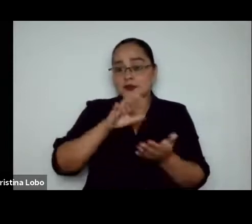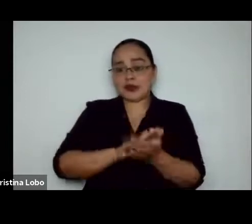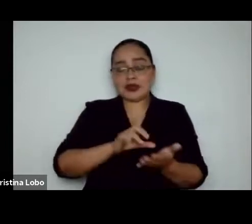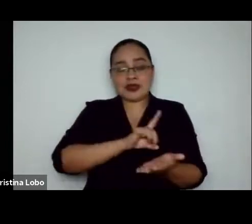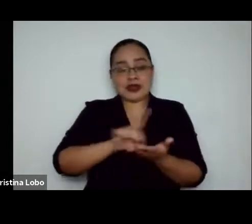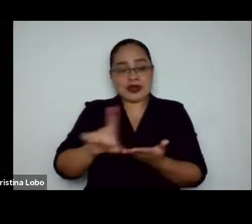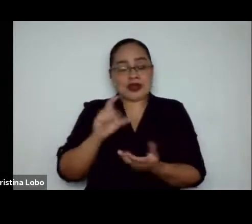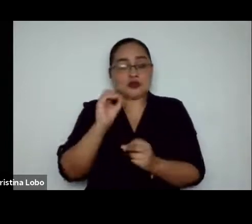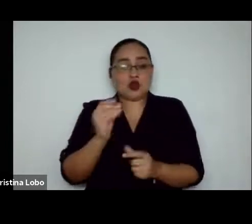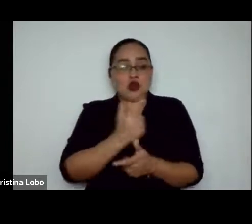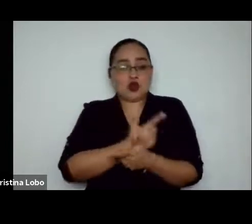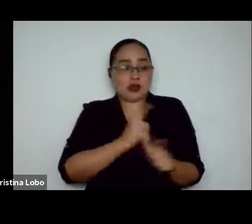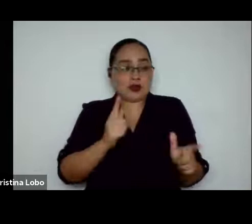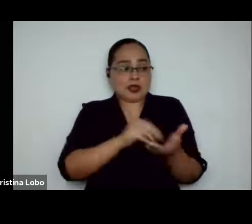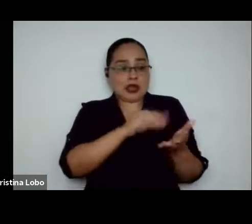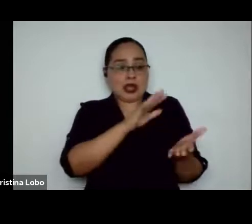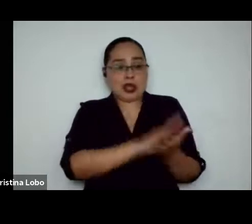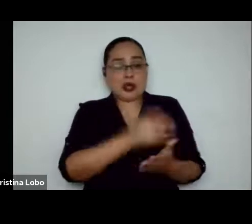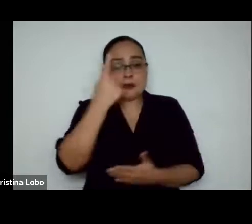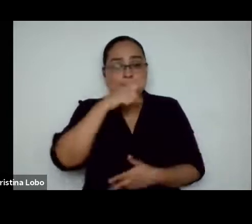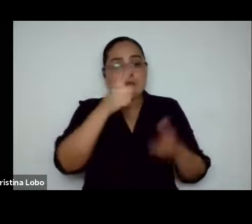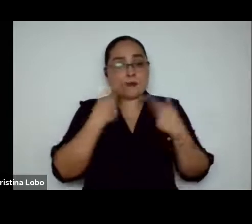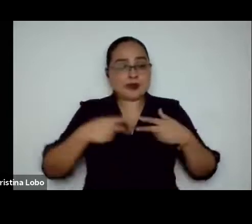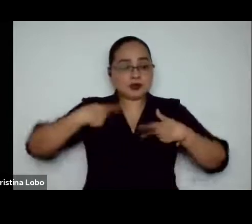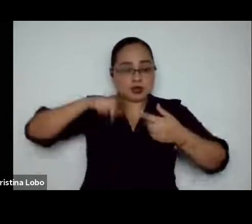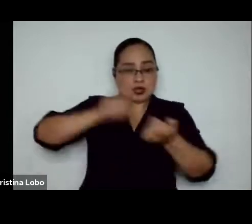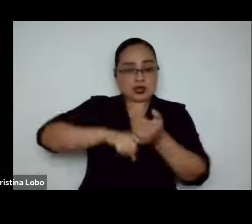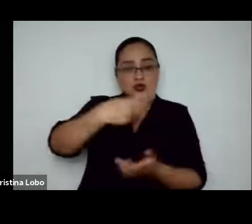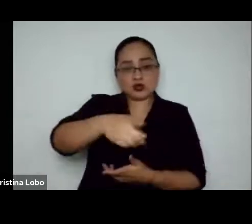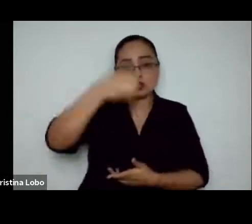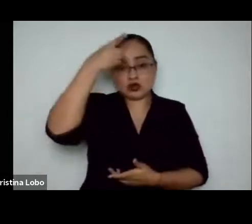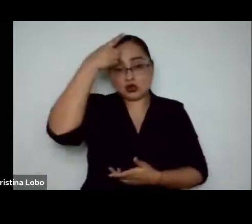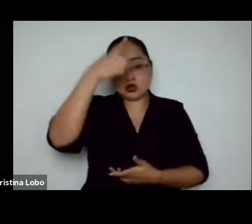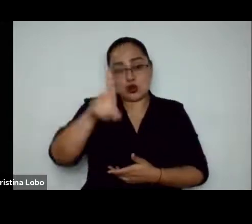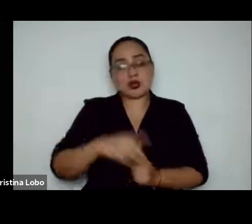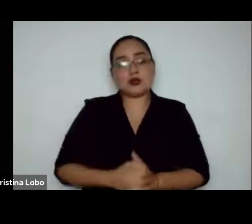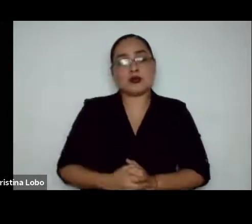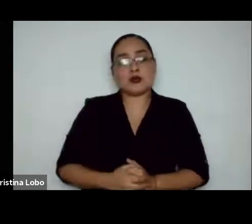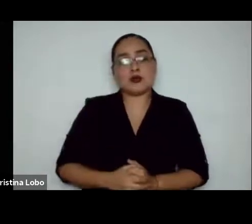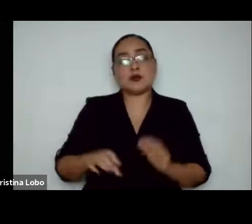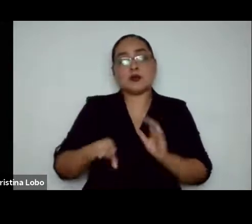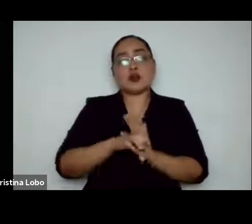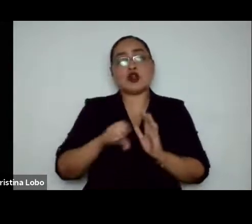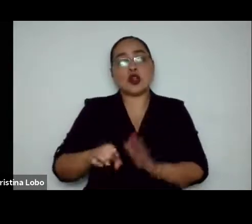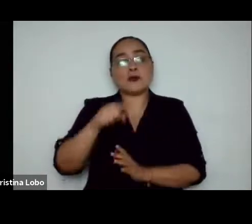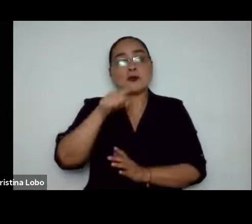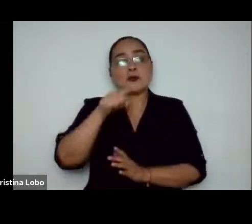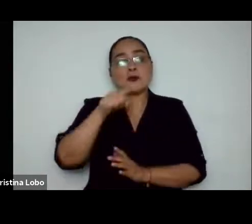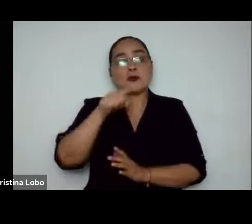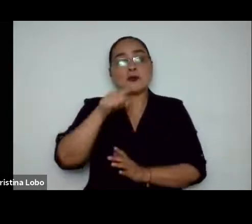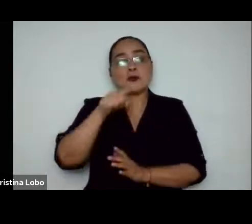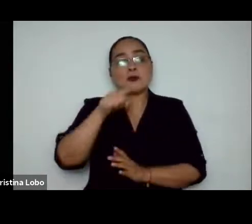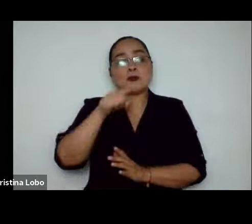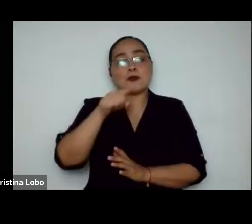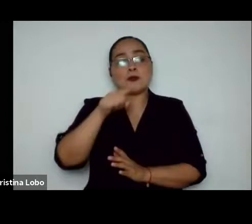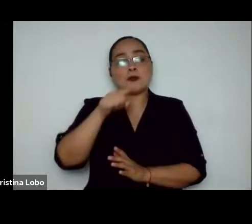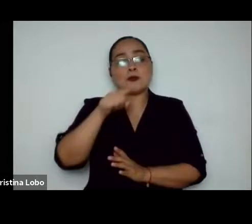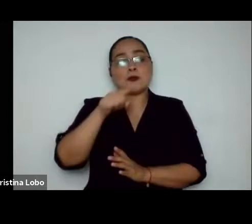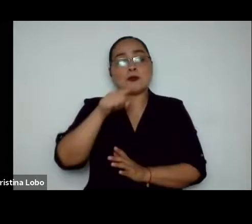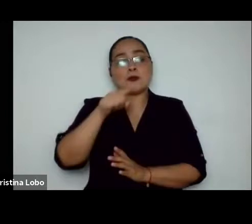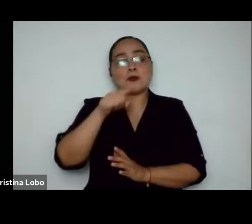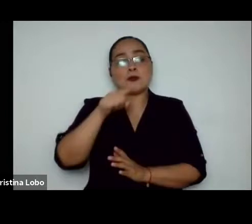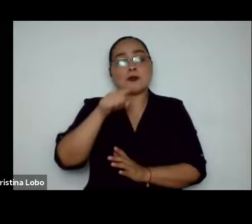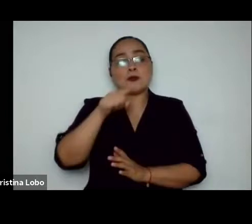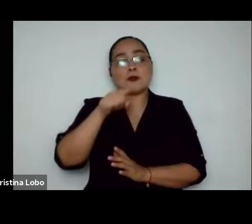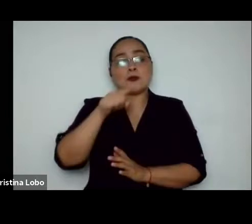o libertades para las personas titulares, que, digamos, un paréntesis, los titulares, por regla general, ya en los estados democráticos